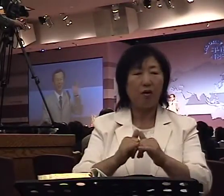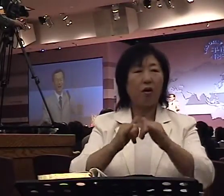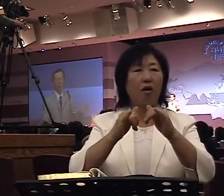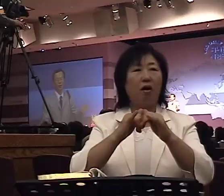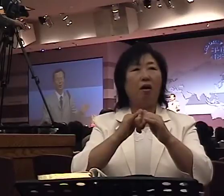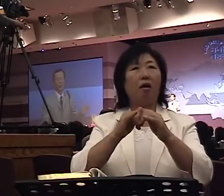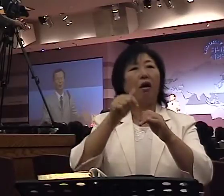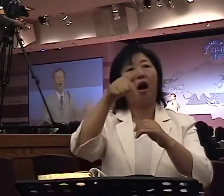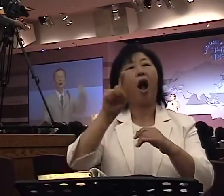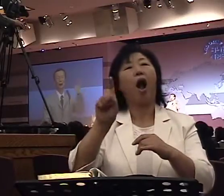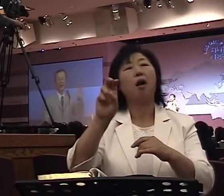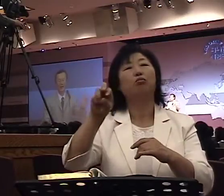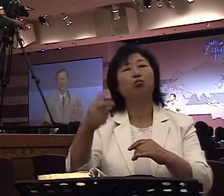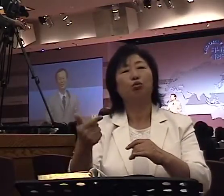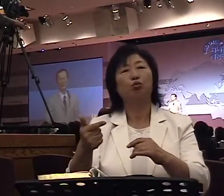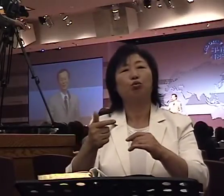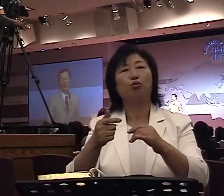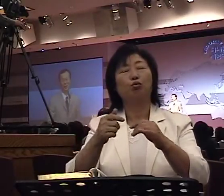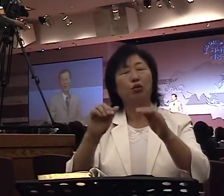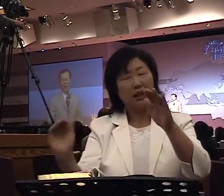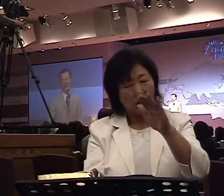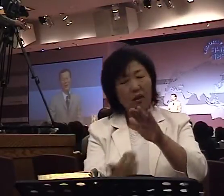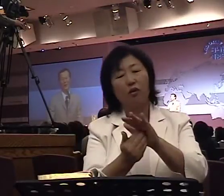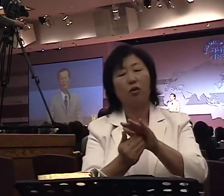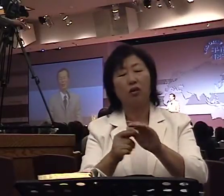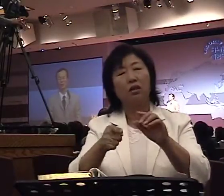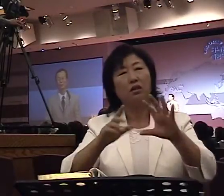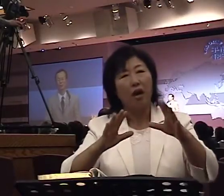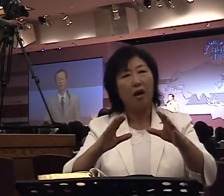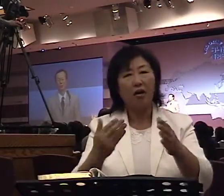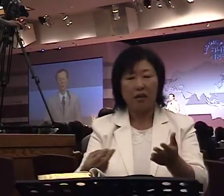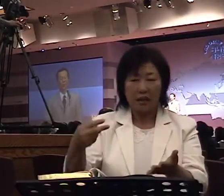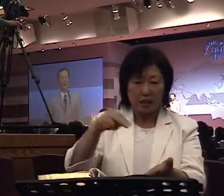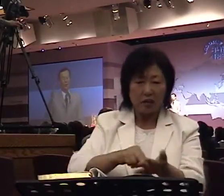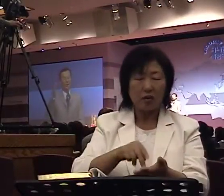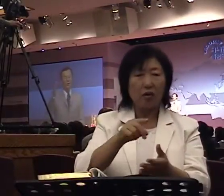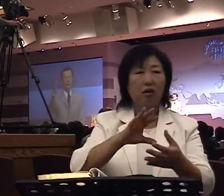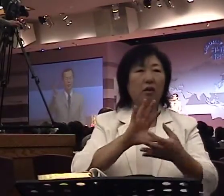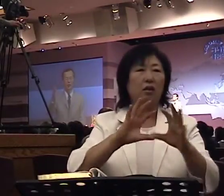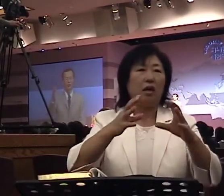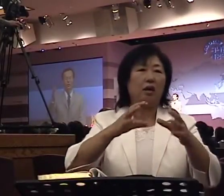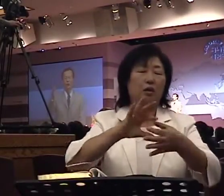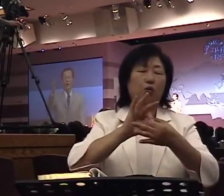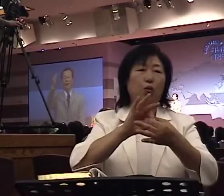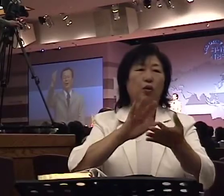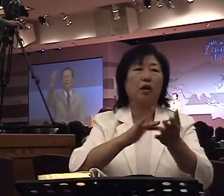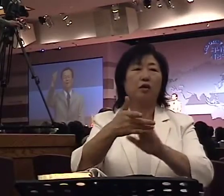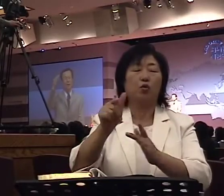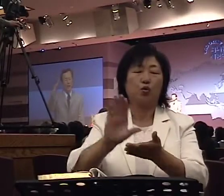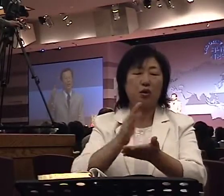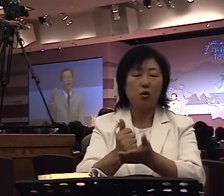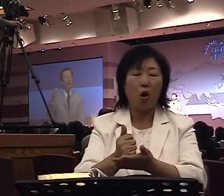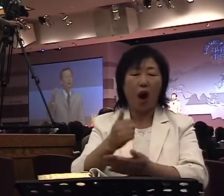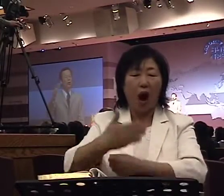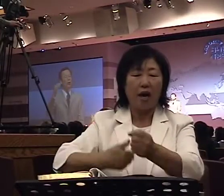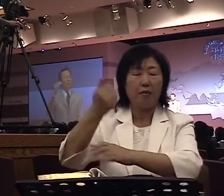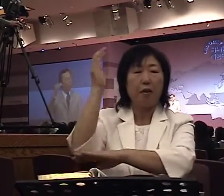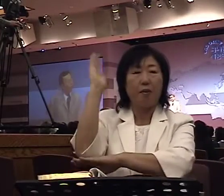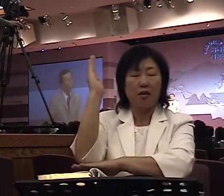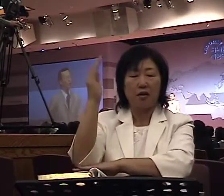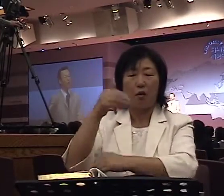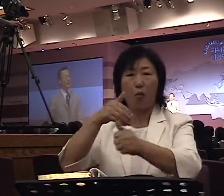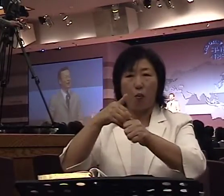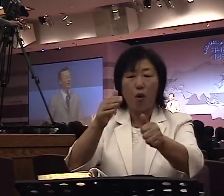일으키시고 한 가문을 통해서 한 나라를 일으키시고 그 나라를 통해 궁극적으로 예수 그리스도 하나님의 메시아를